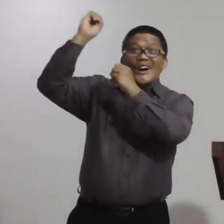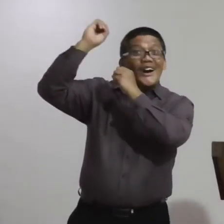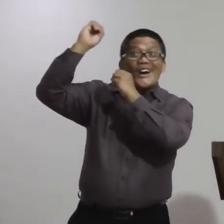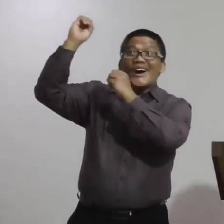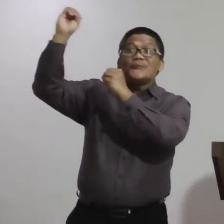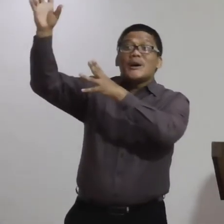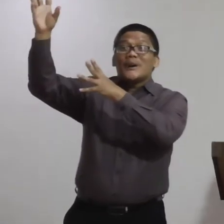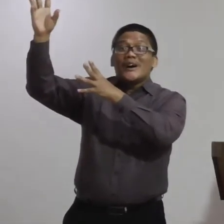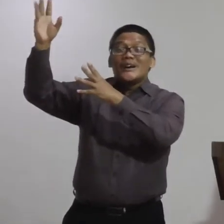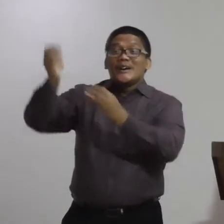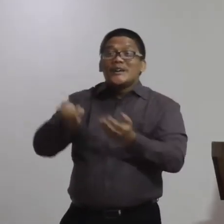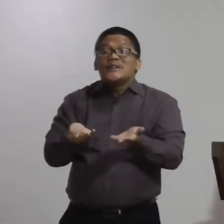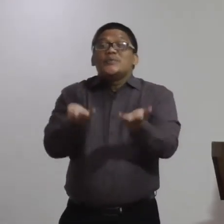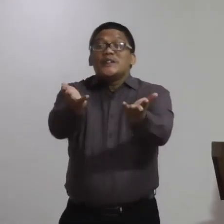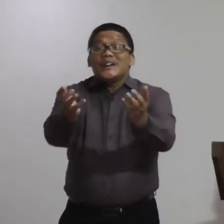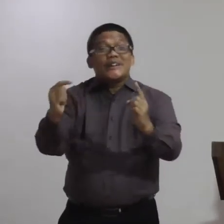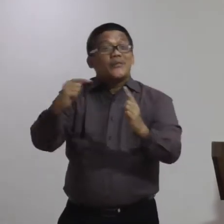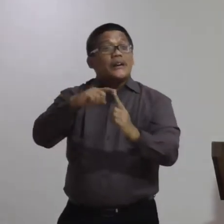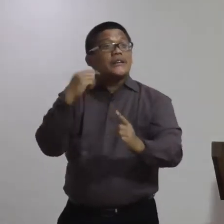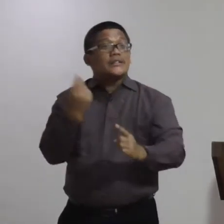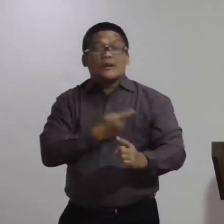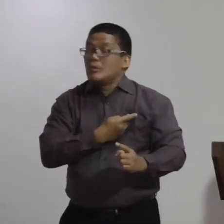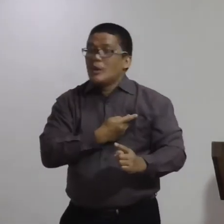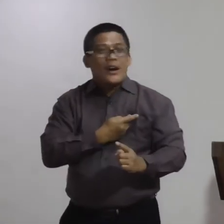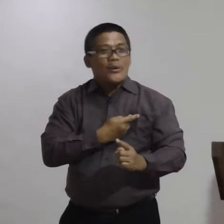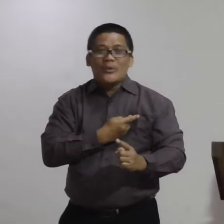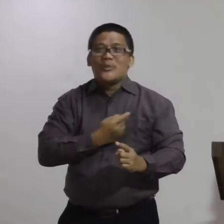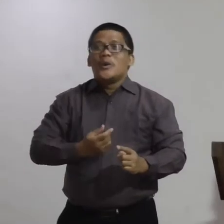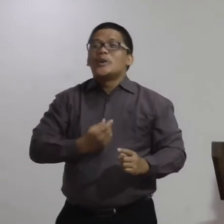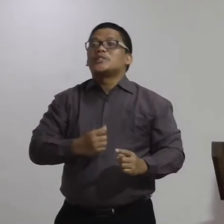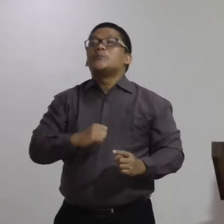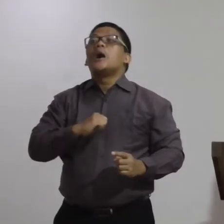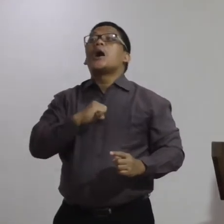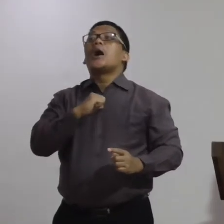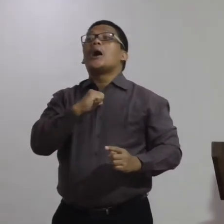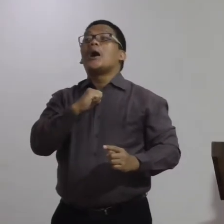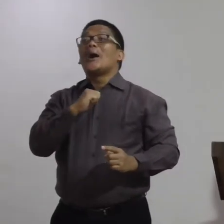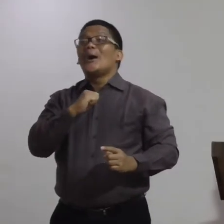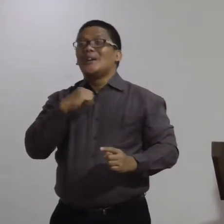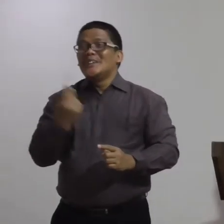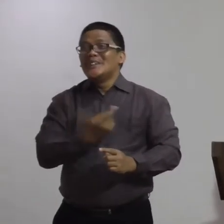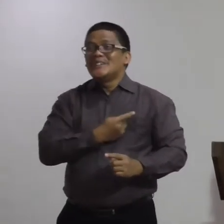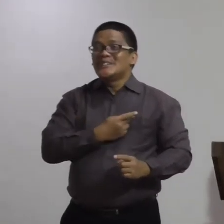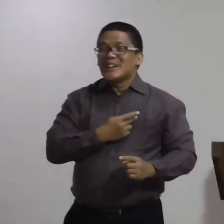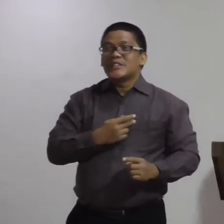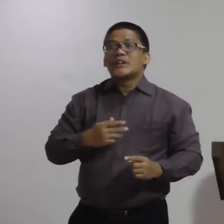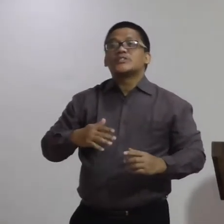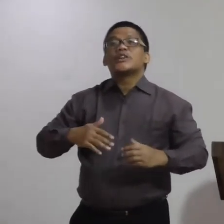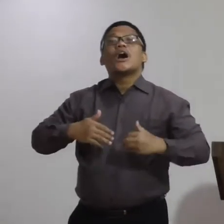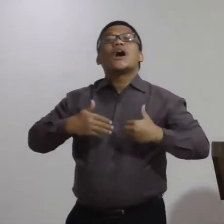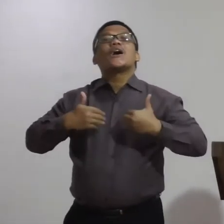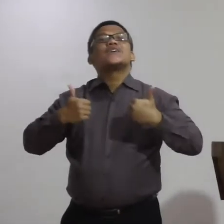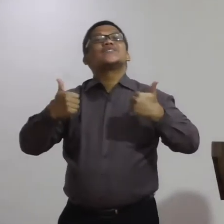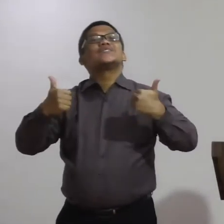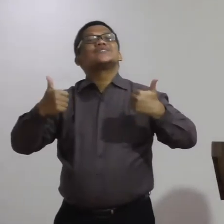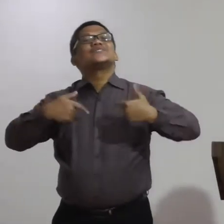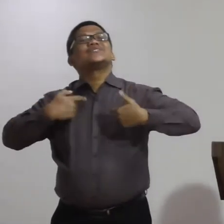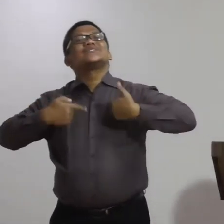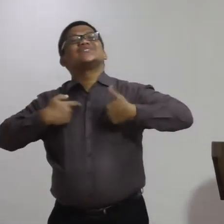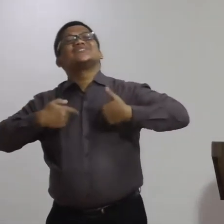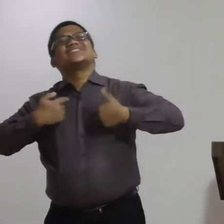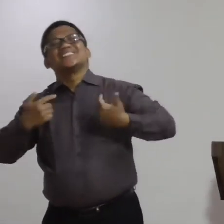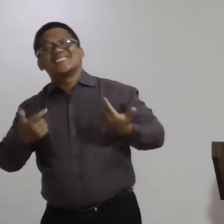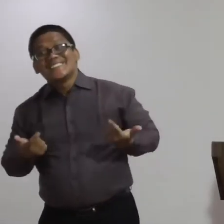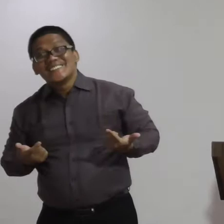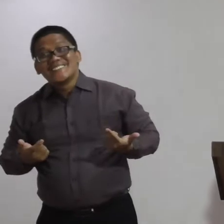kerajaan Allah. Ya, bangga jadi anak kerajaan Allah. Ya, kita senang bahwa kita menjadi anak kerajaan Allah. Nah,